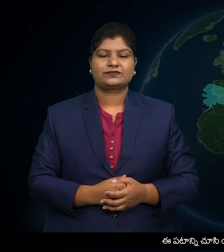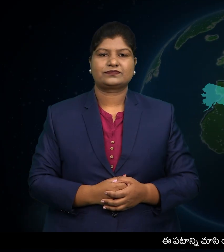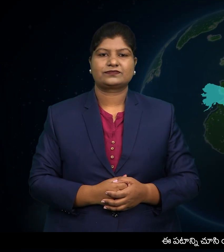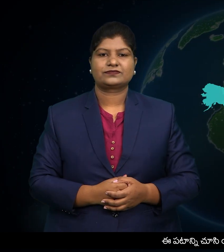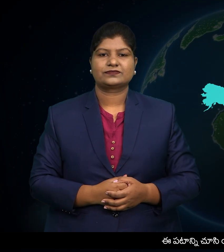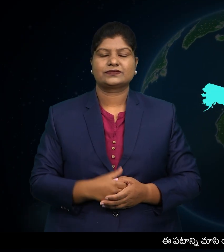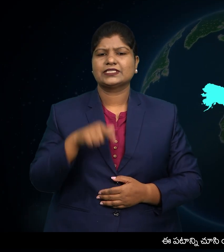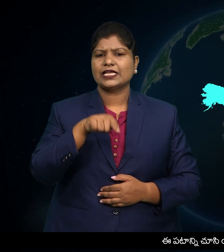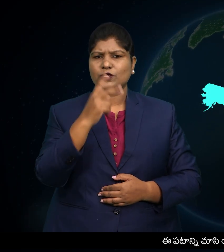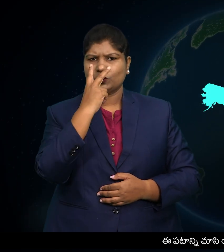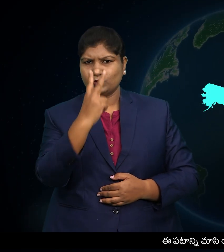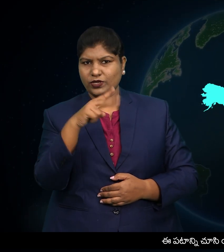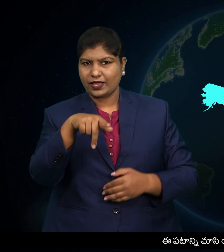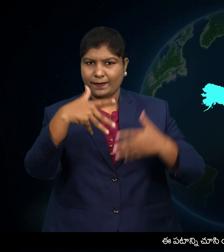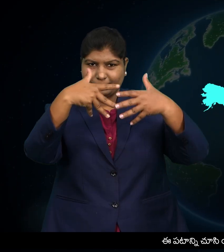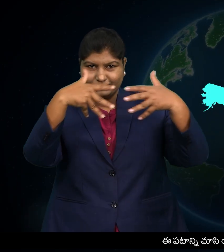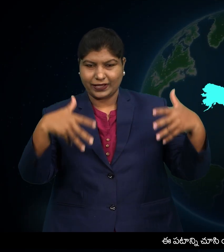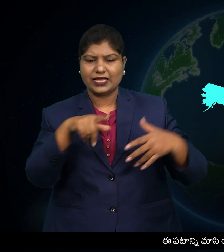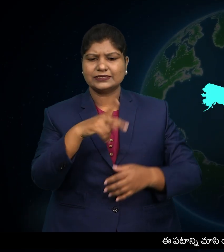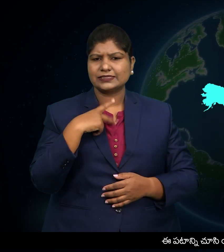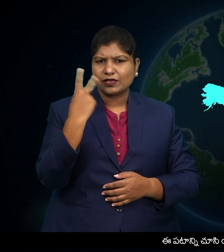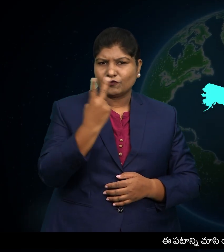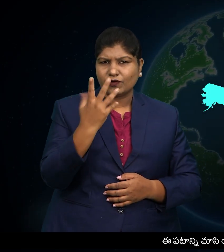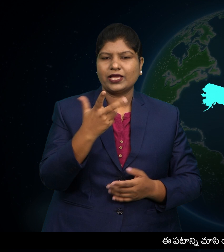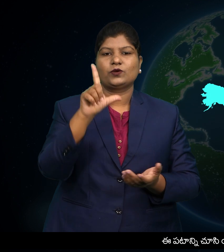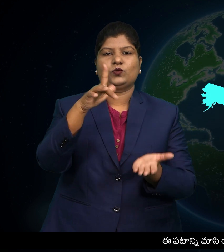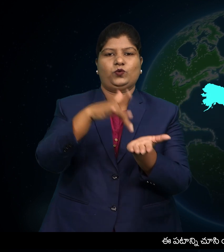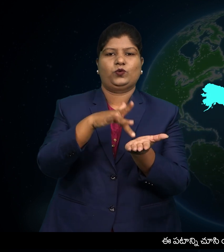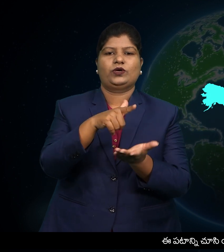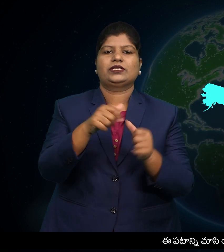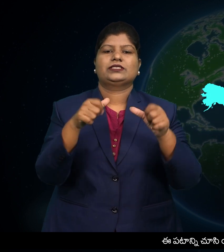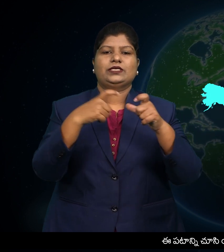ఈ పటాన్ని చూసి యూరప్ యొక్క స్థానాన్ని గుర్తించండి.